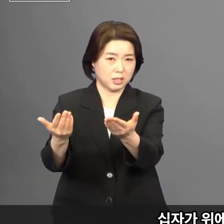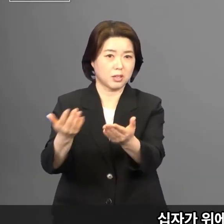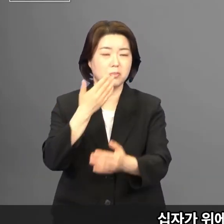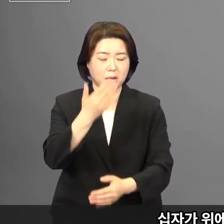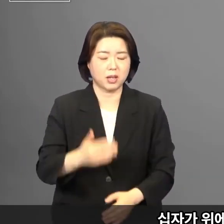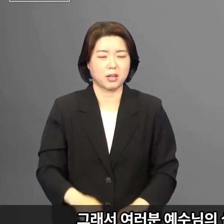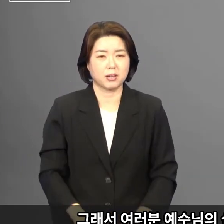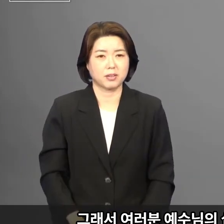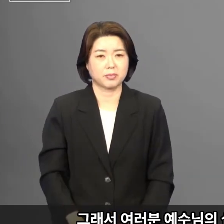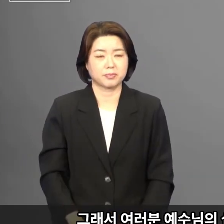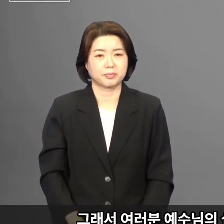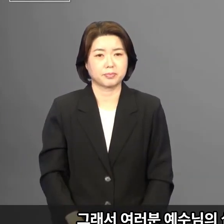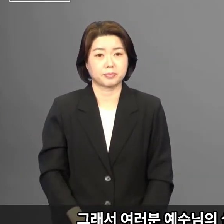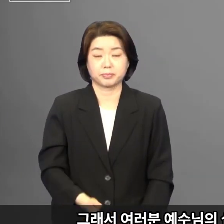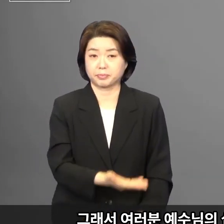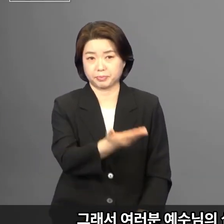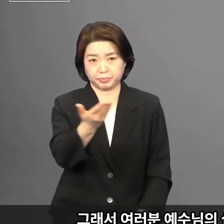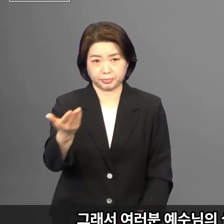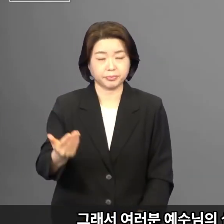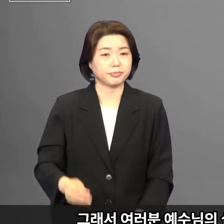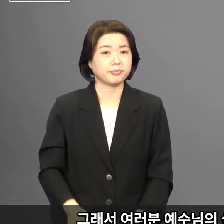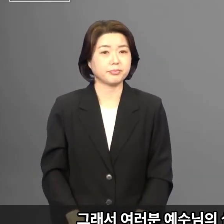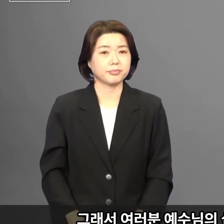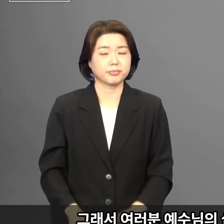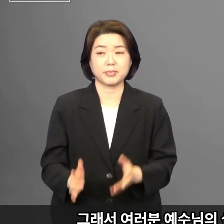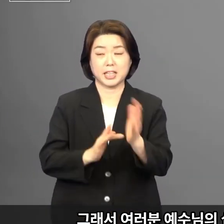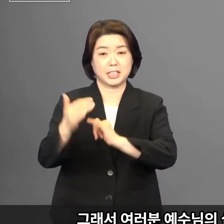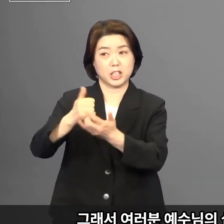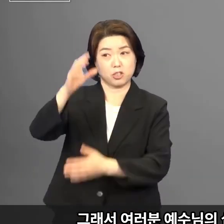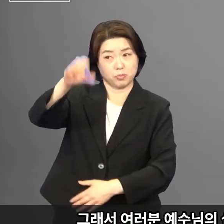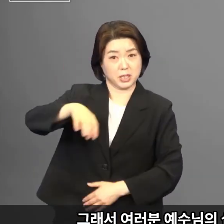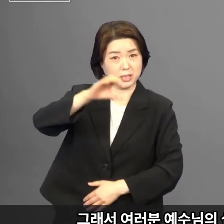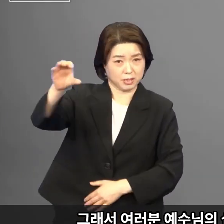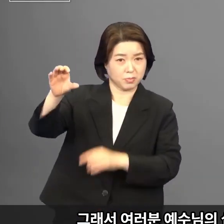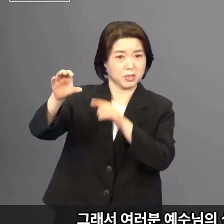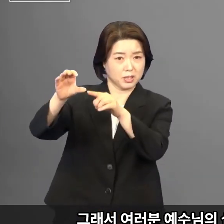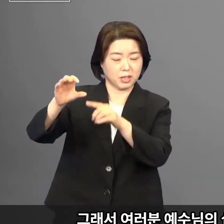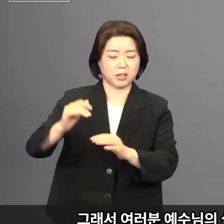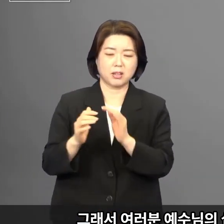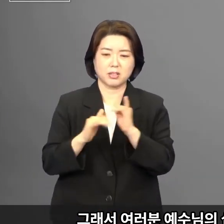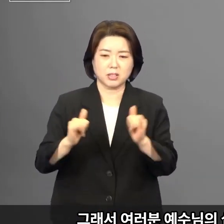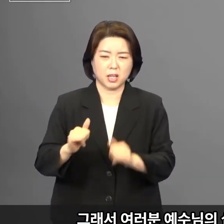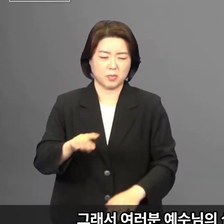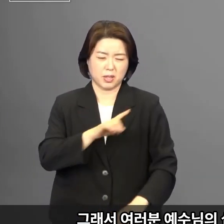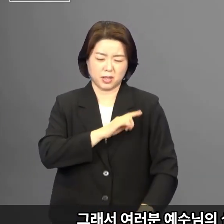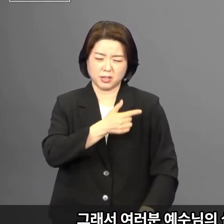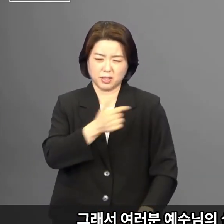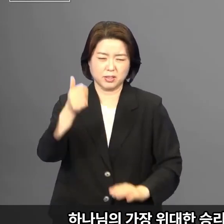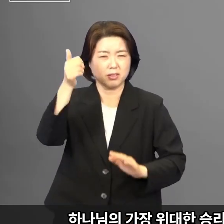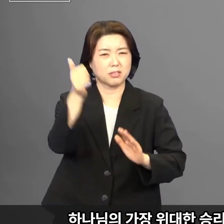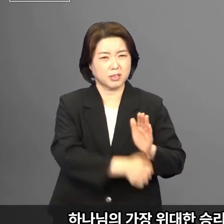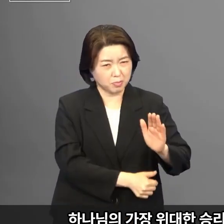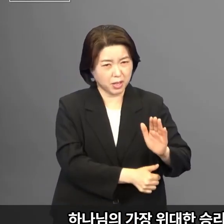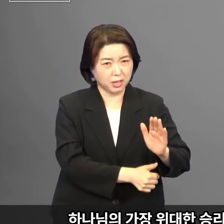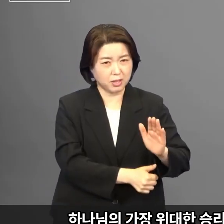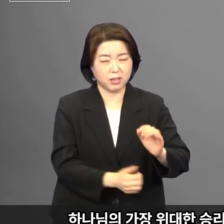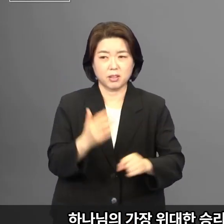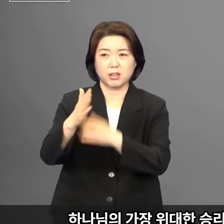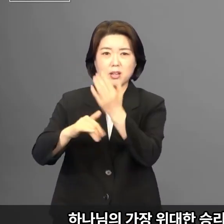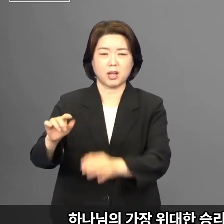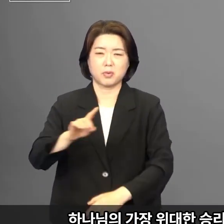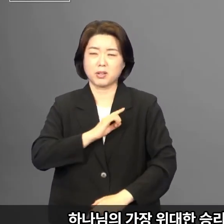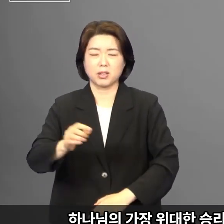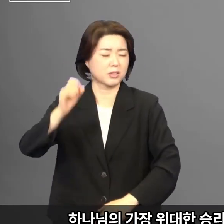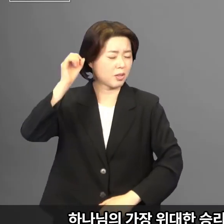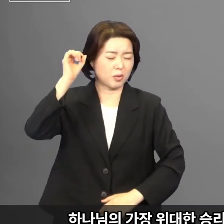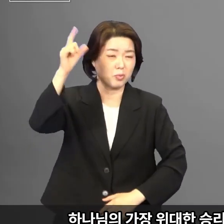거예요. 그래서 여러분, 예수님의 십자가는 인간의 가장 큰 실패가 하나님의 가장